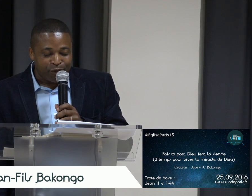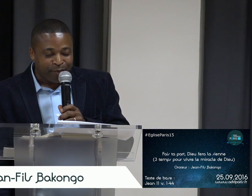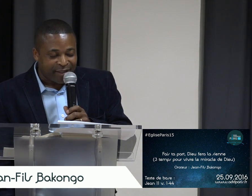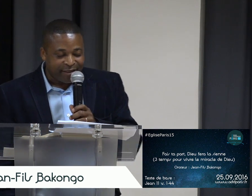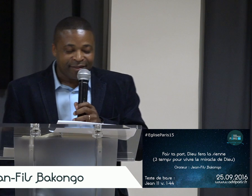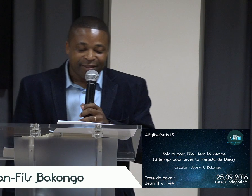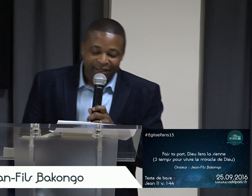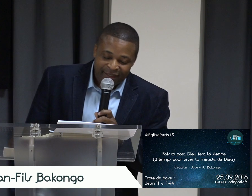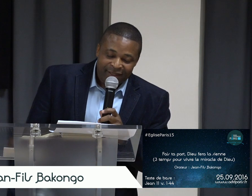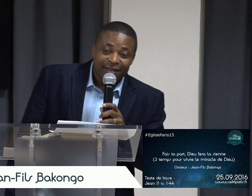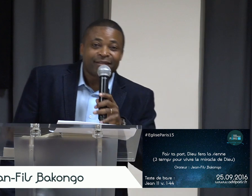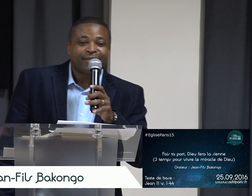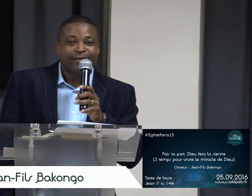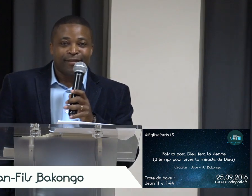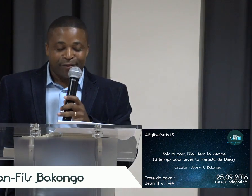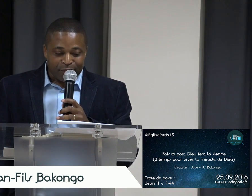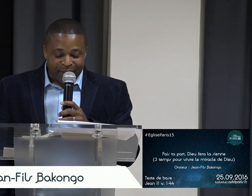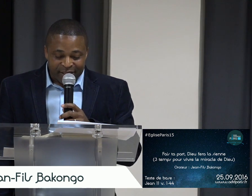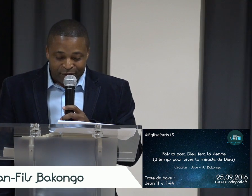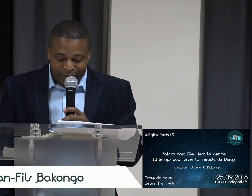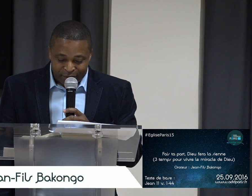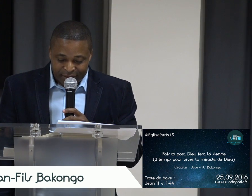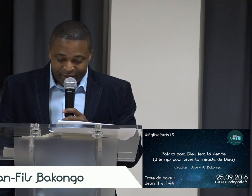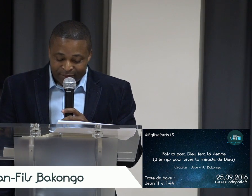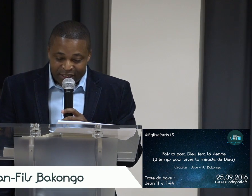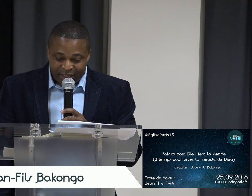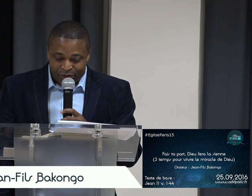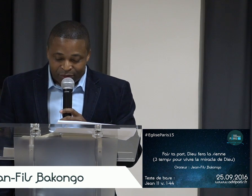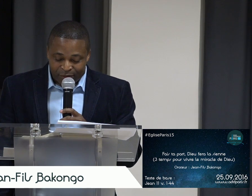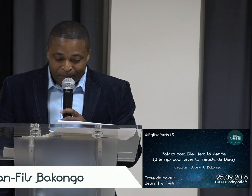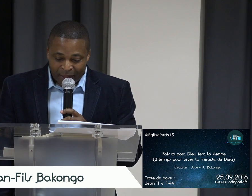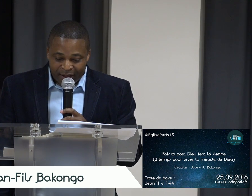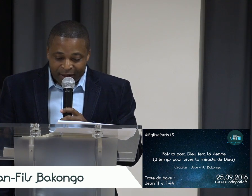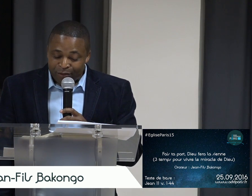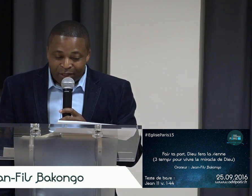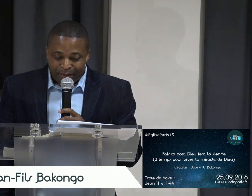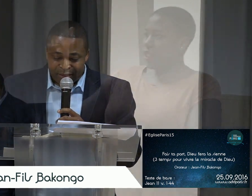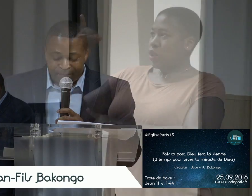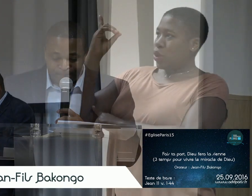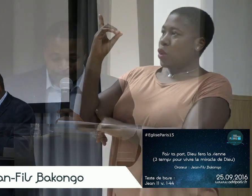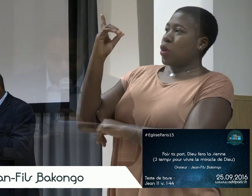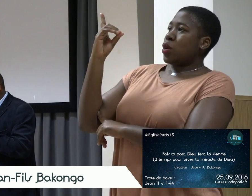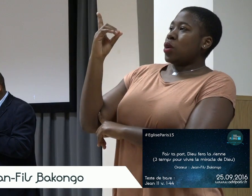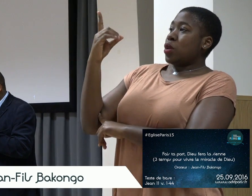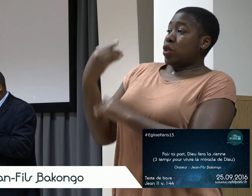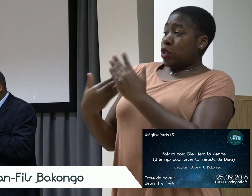parole ce matin. Je remets, Seigneur, cette méditation entre les mains.